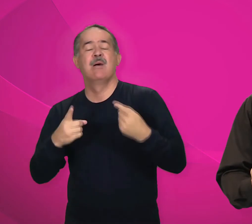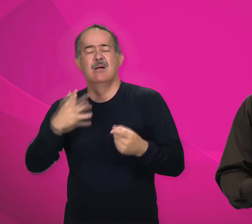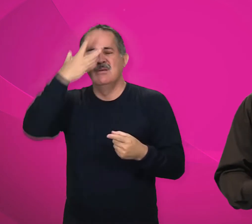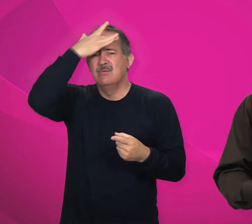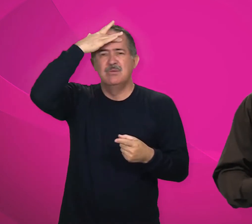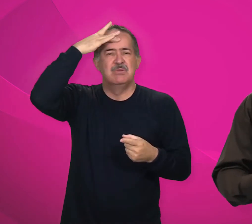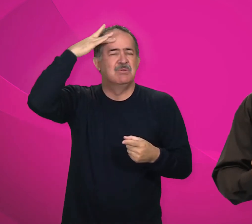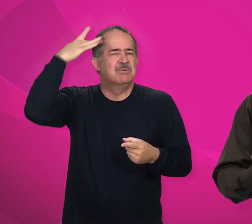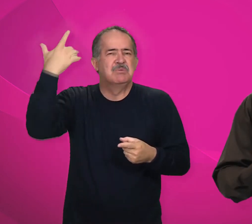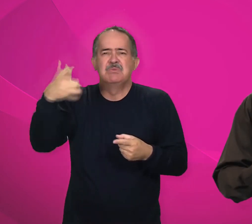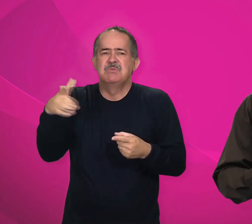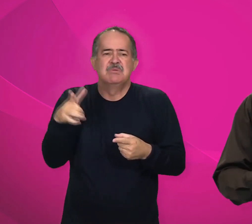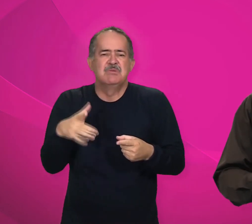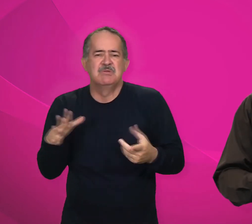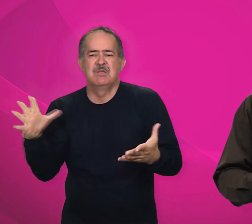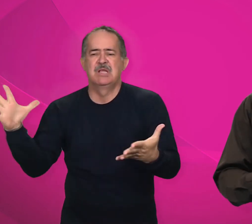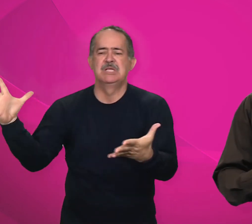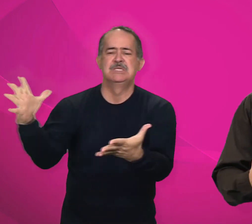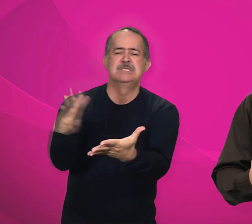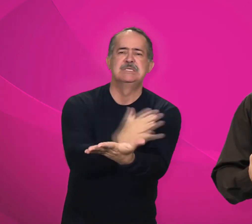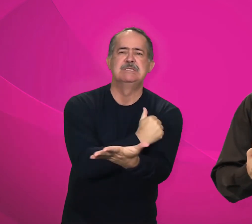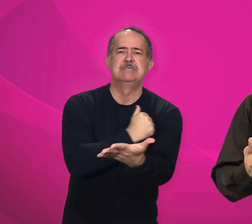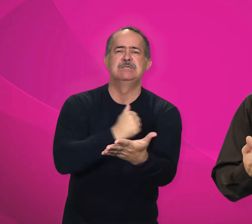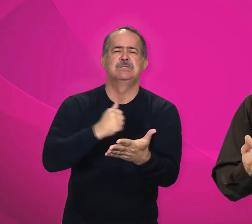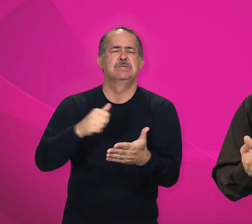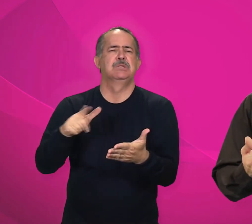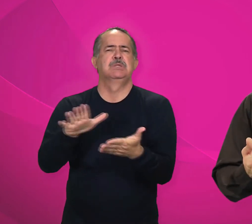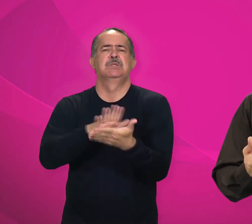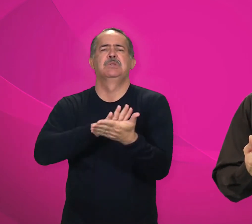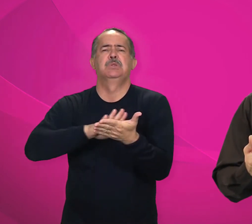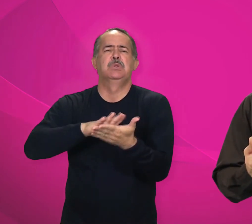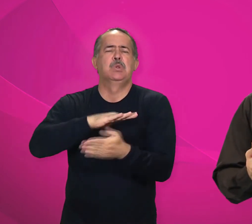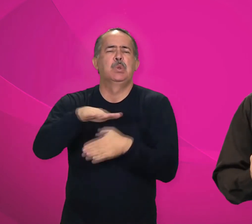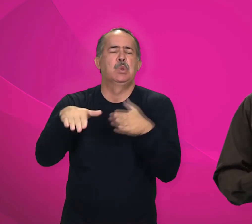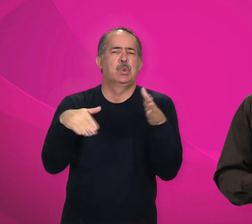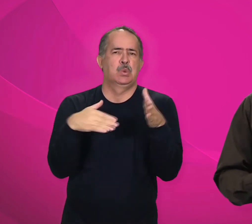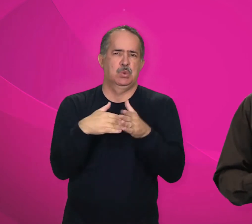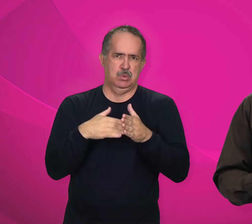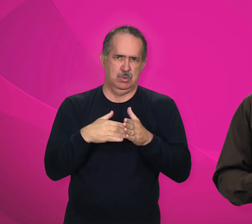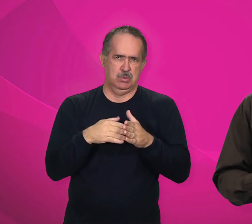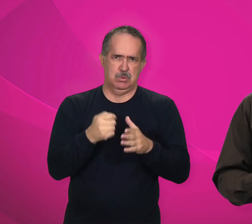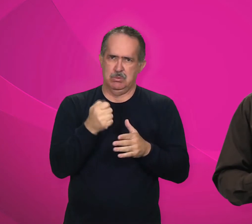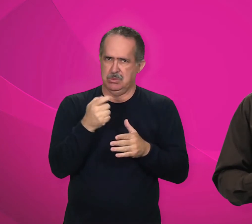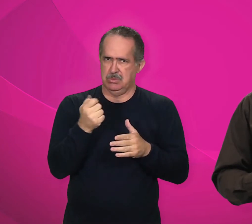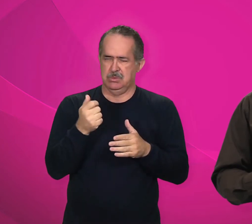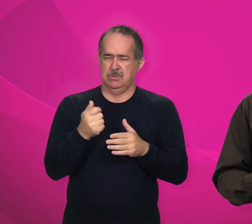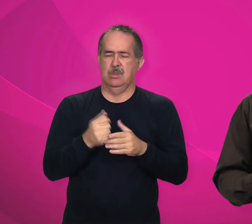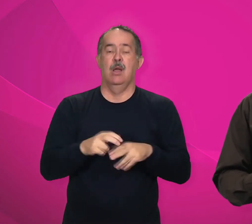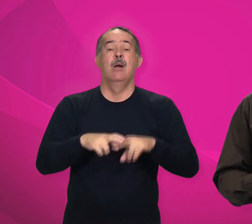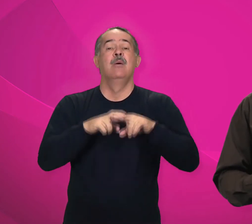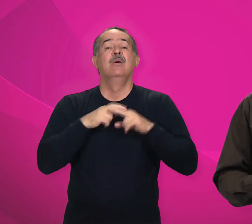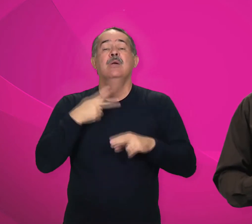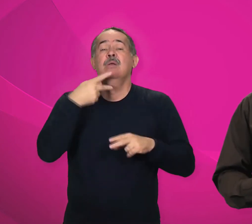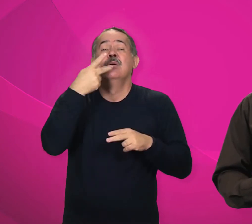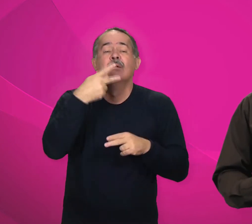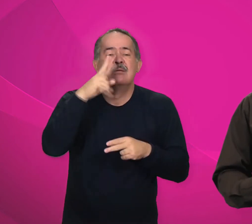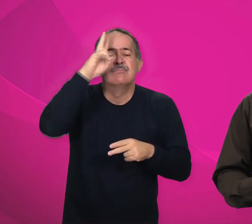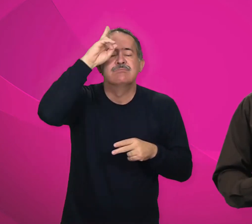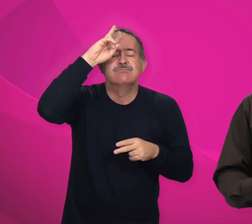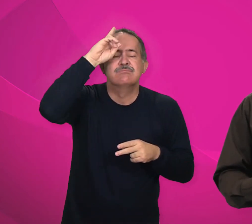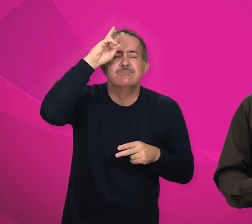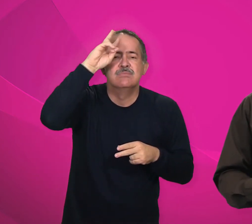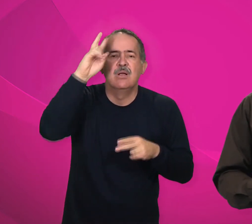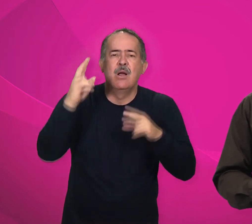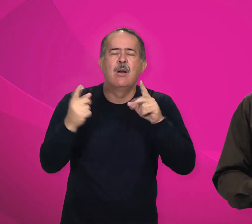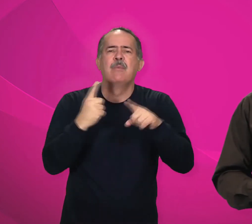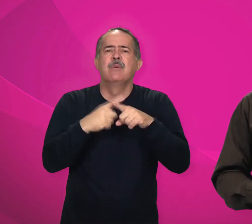abundância. Mas a pessoa que não tem, será tirado até o pouco que tem. É por isso que eu